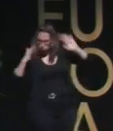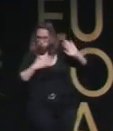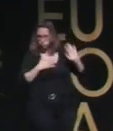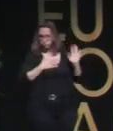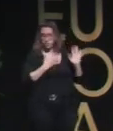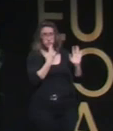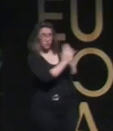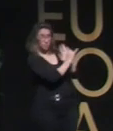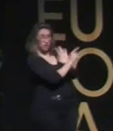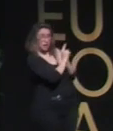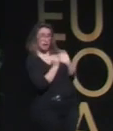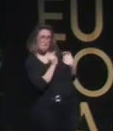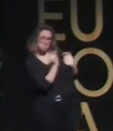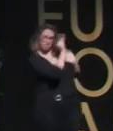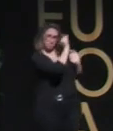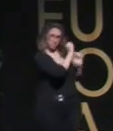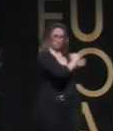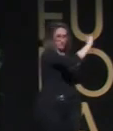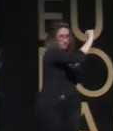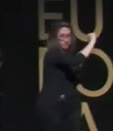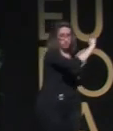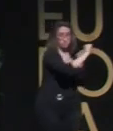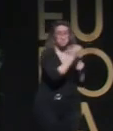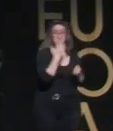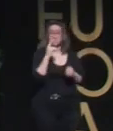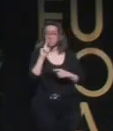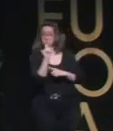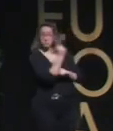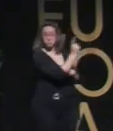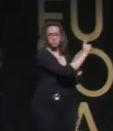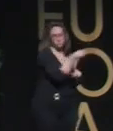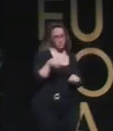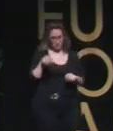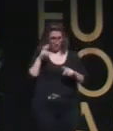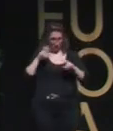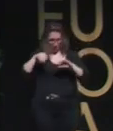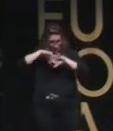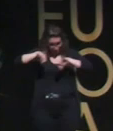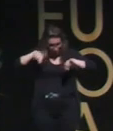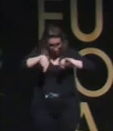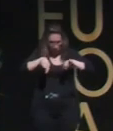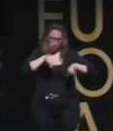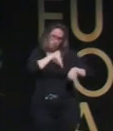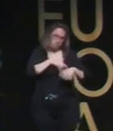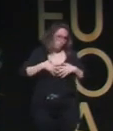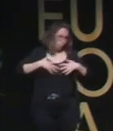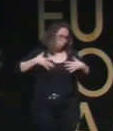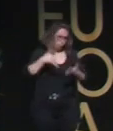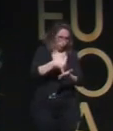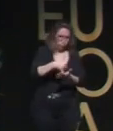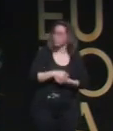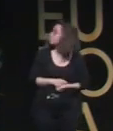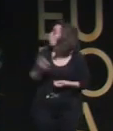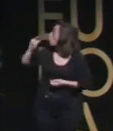acercas demasiado, ¡ks! ¿Vale? Ahora, le das la vuelta, todo emoción, todo vulnerabilidad. Otro mamífero adolescente, la